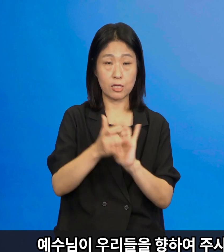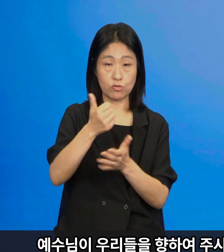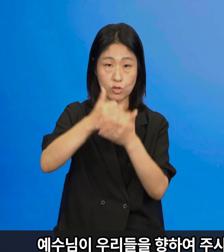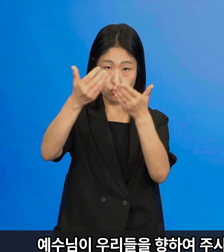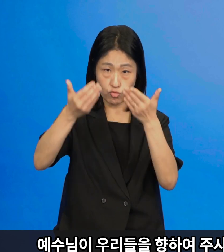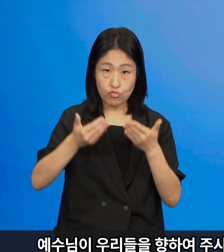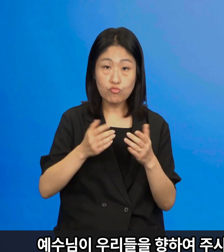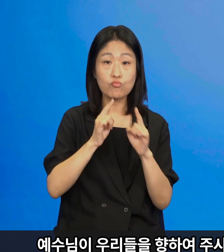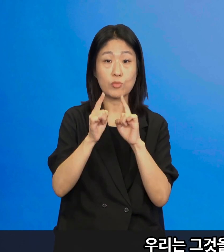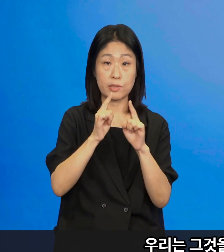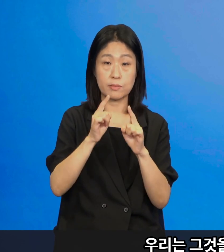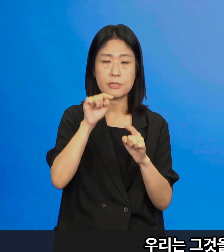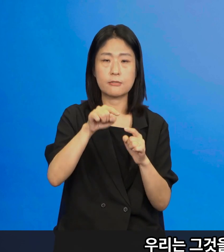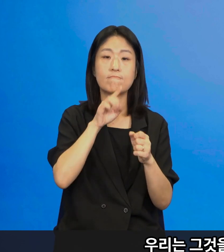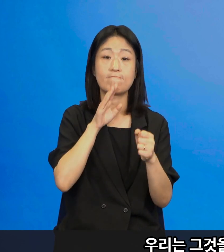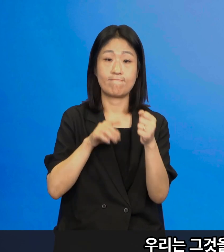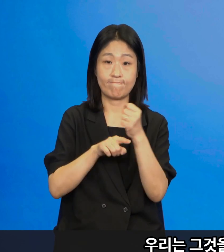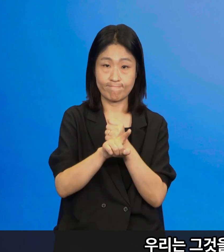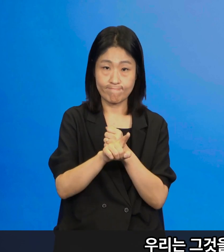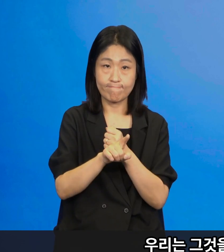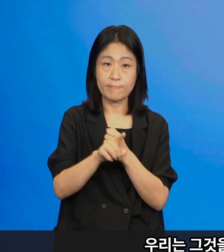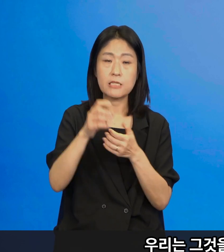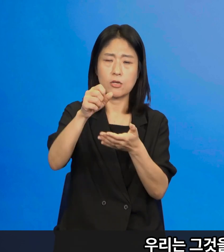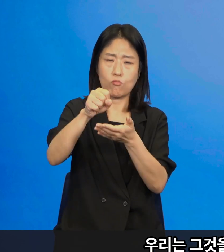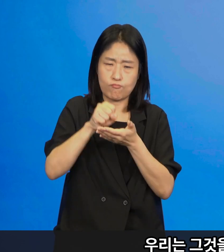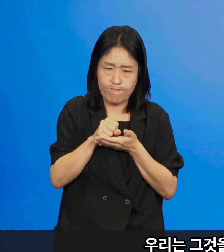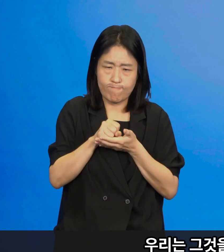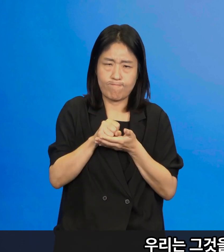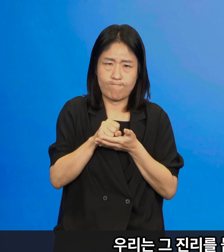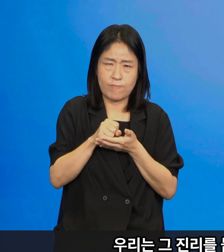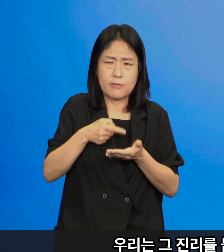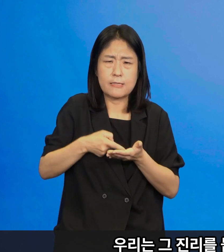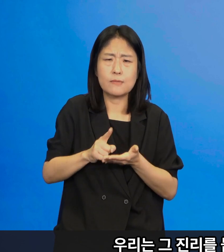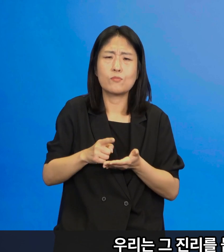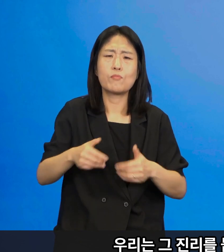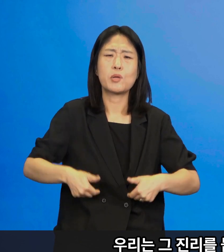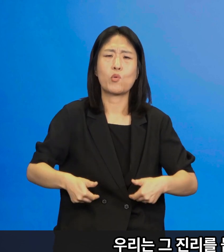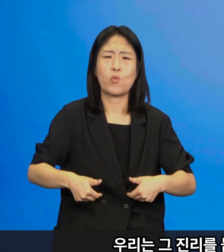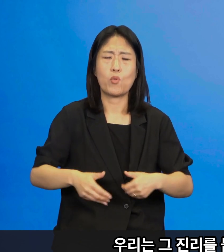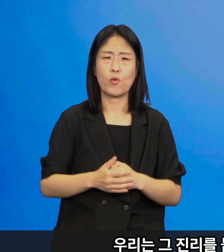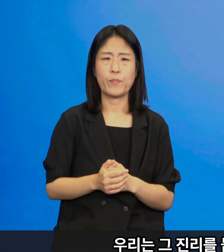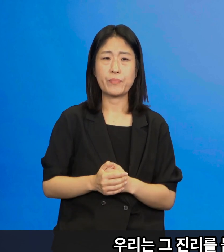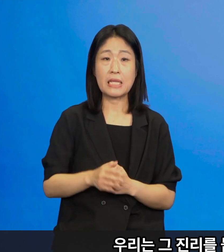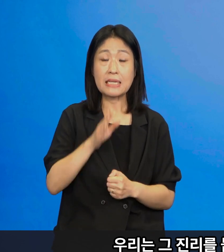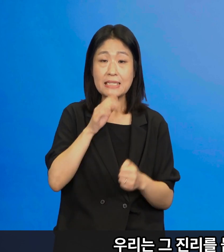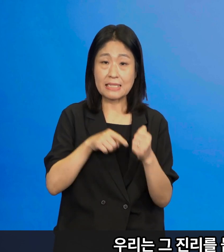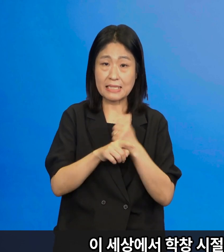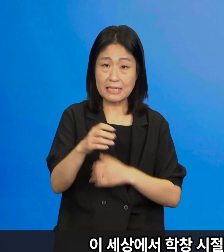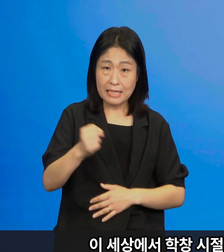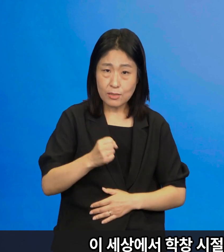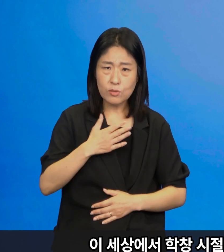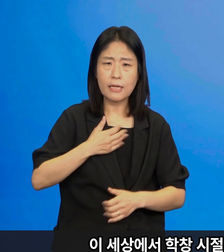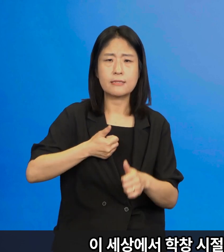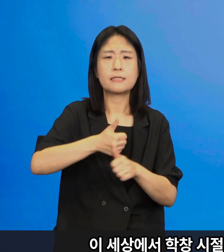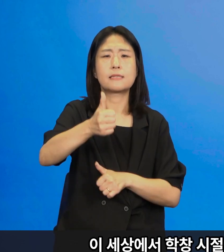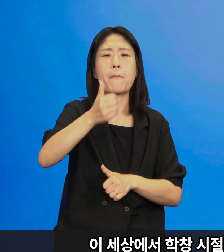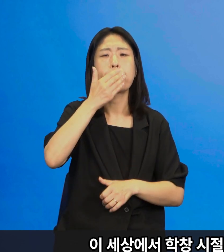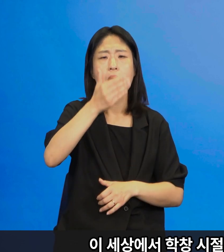그것이 진리잖아요. 우리는 그것을 붙드는 것입니다. 우리는 그 진리를 붙들고 승리하는 거예요. 이